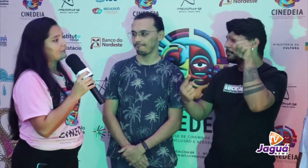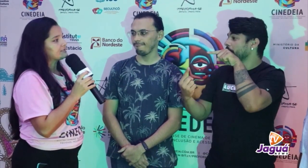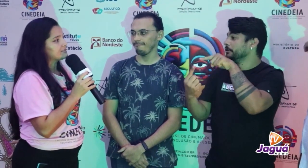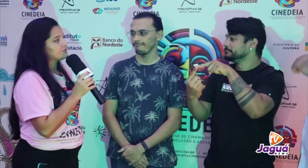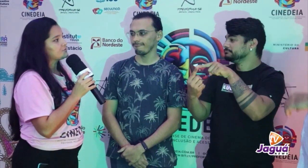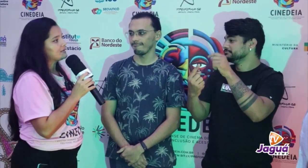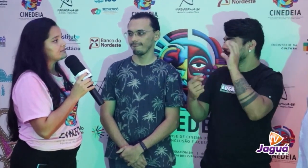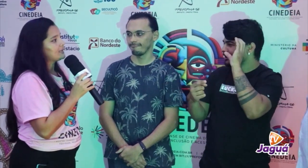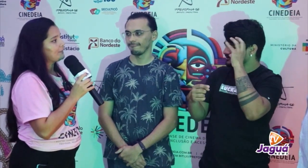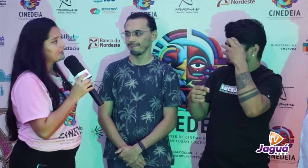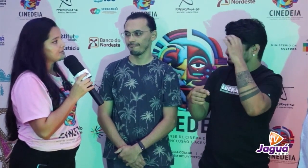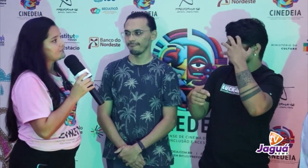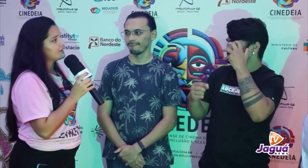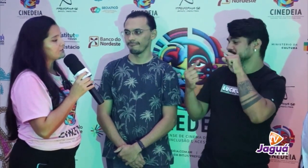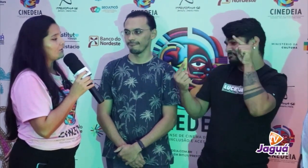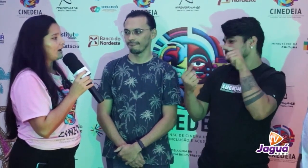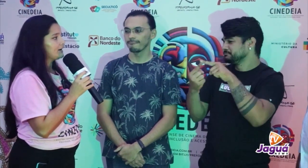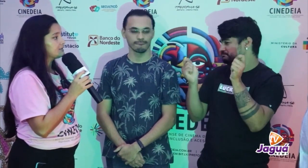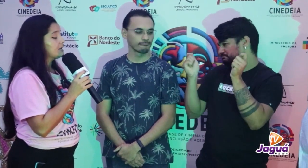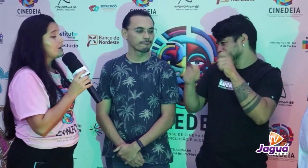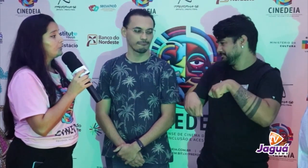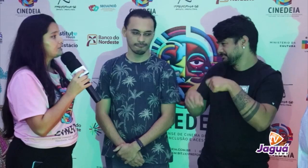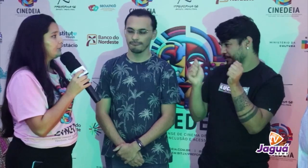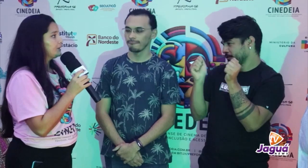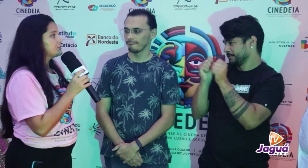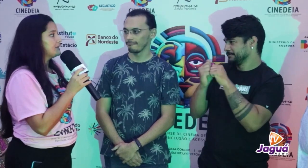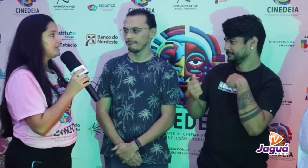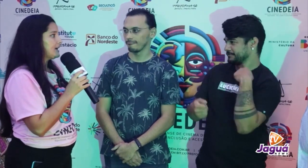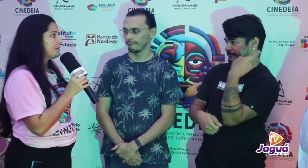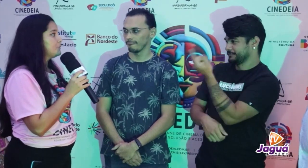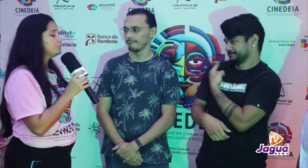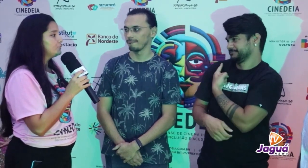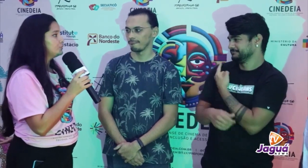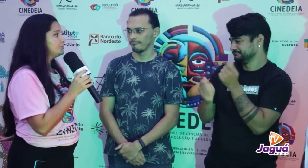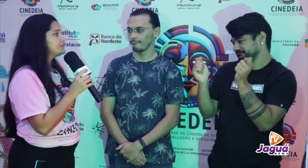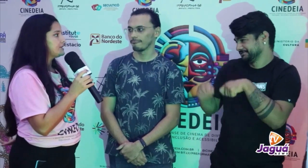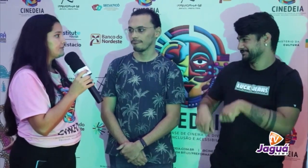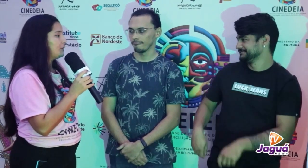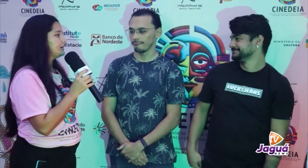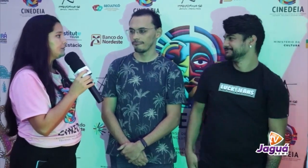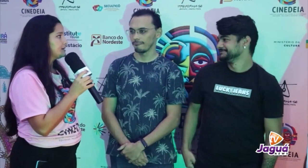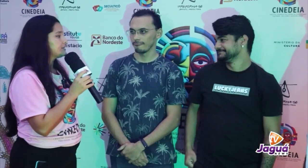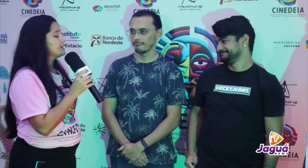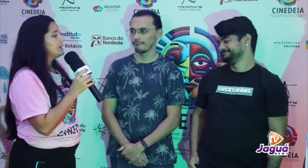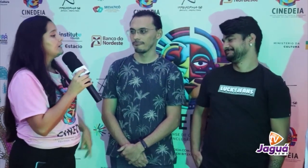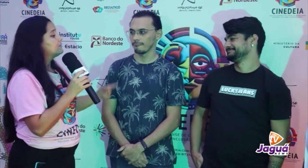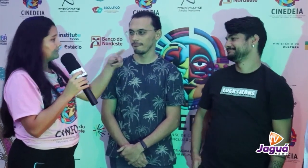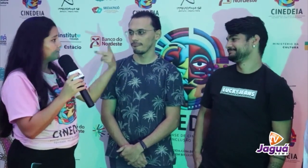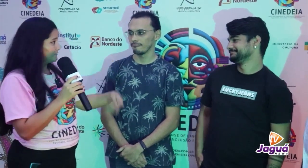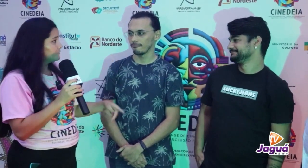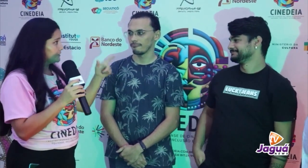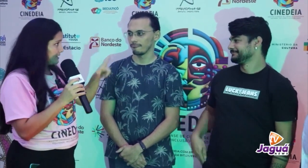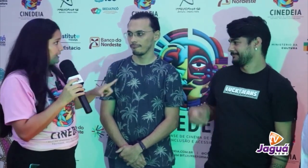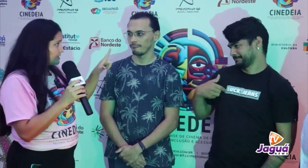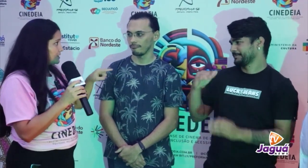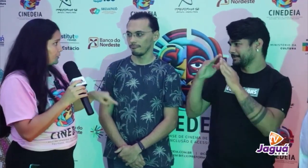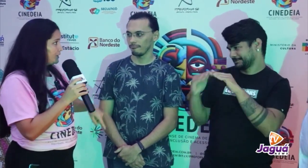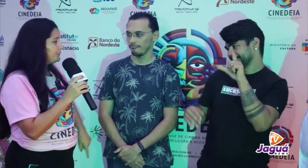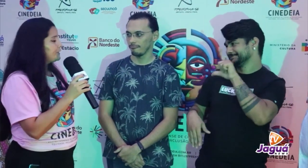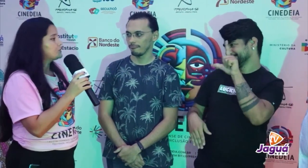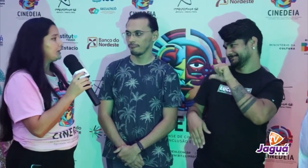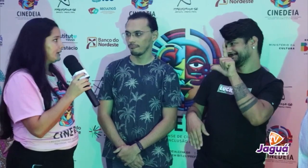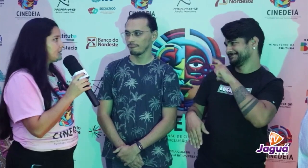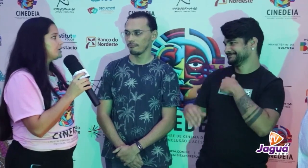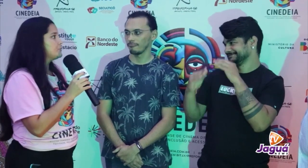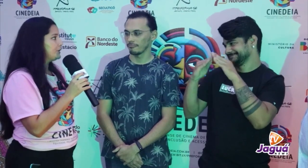gente observa a presença de mais intérpretes em diversos locais. Por exemplo, aqui no Cineideia é muito, muito visível a Libras. Você é daqui de